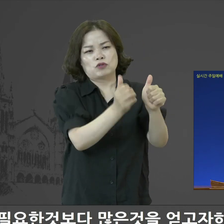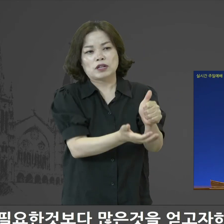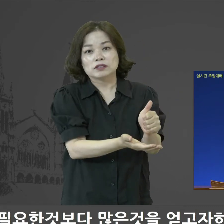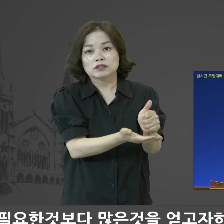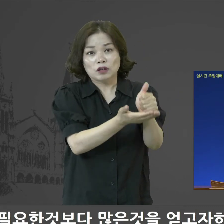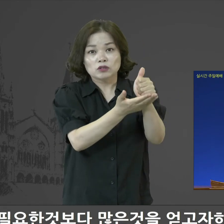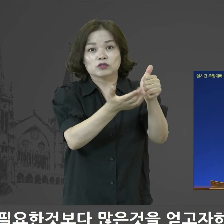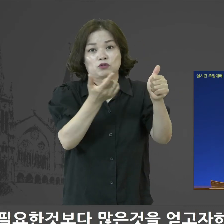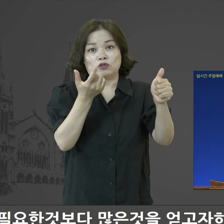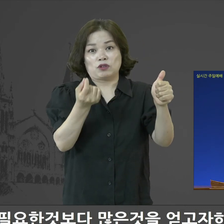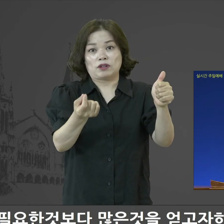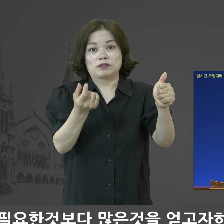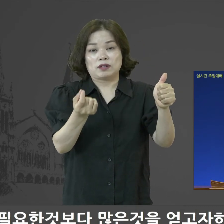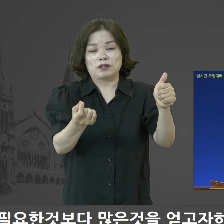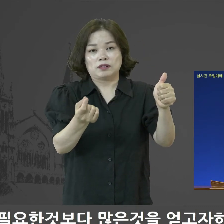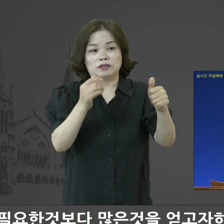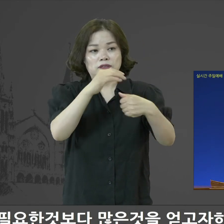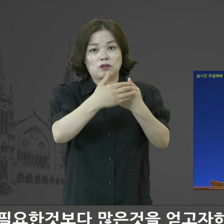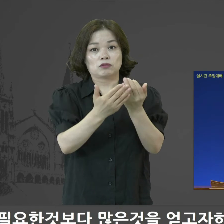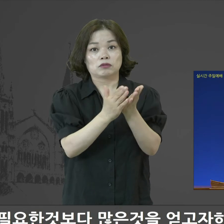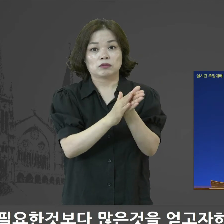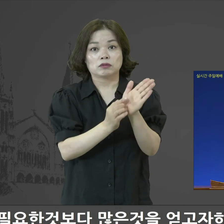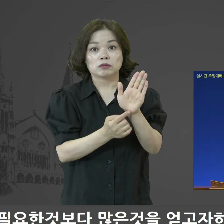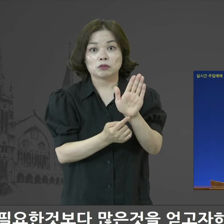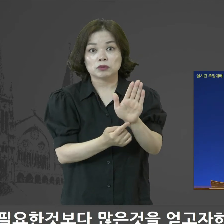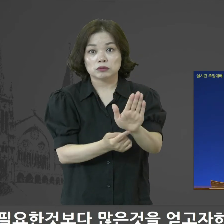이렇게 성경이 말하는 것이죠.